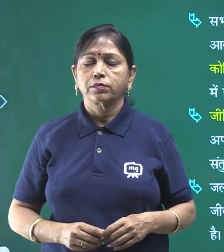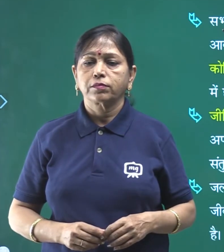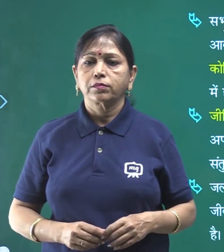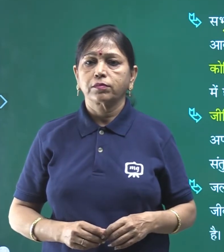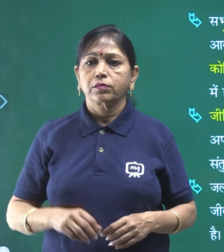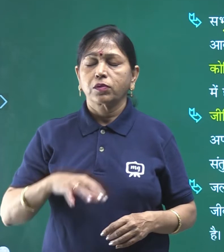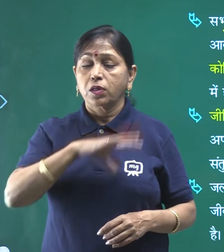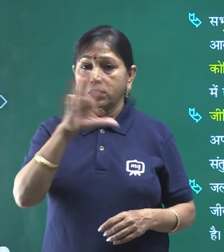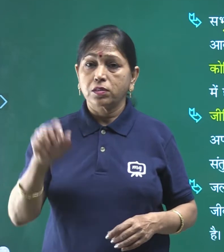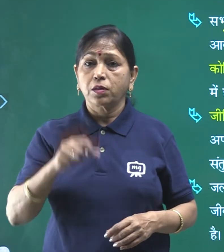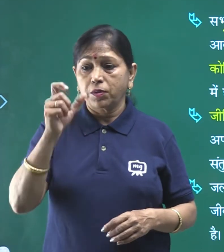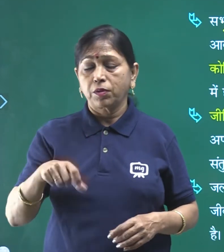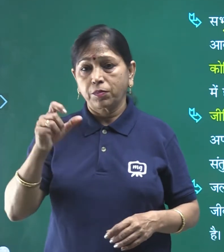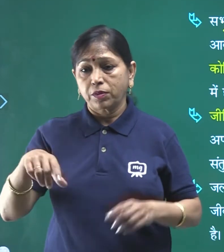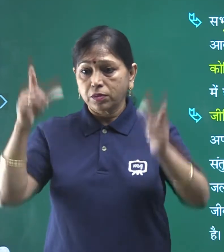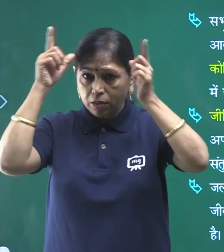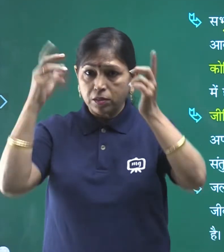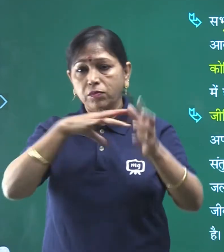कि सभी प्राणियों को